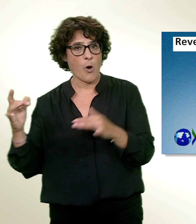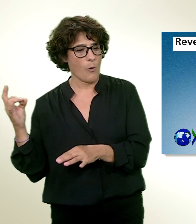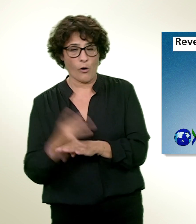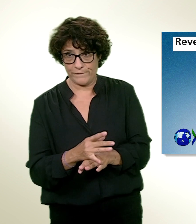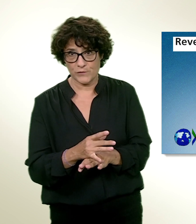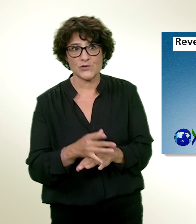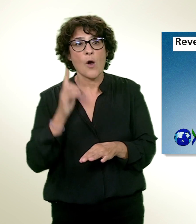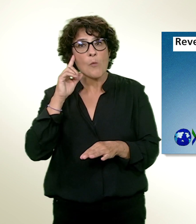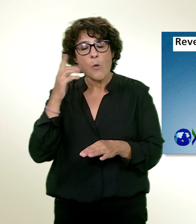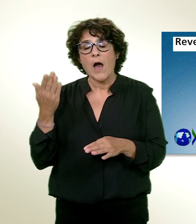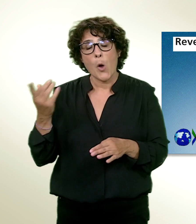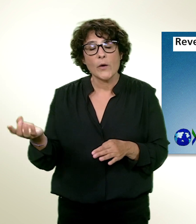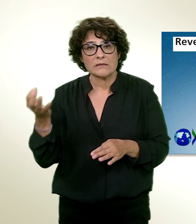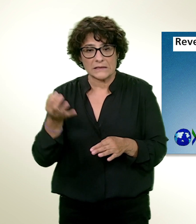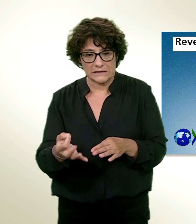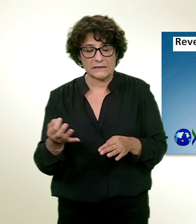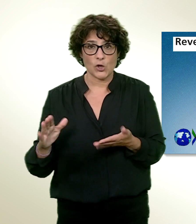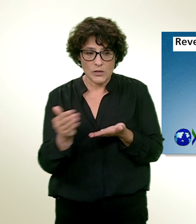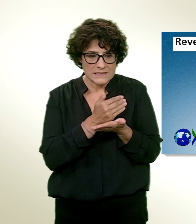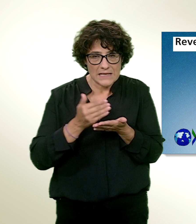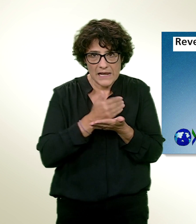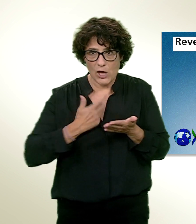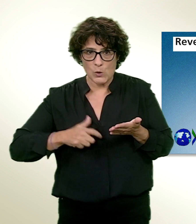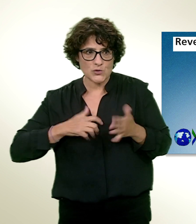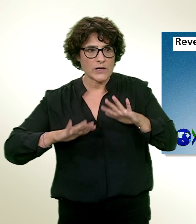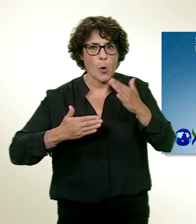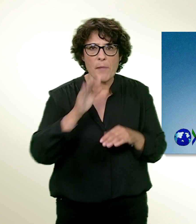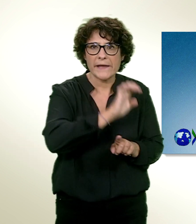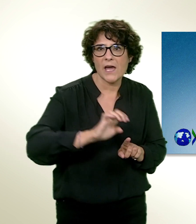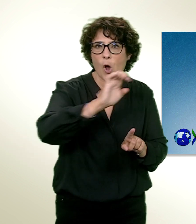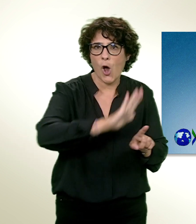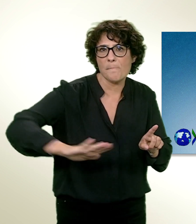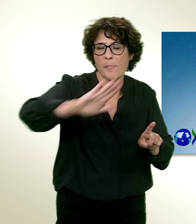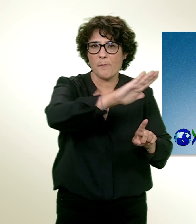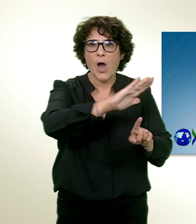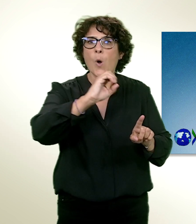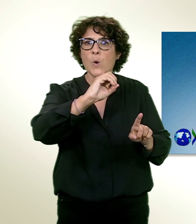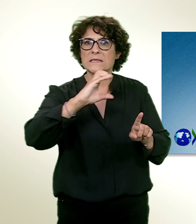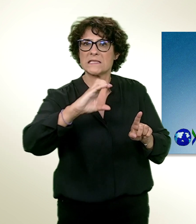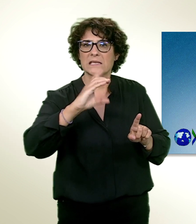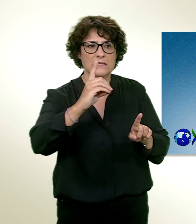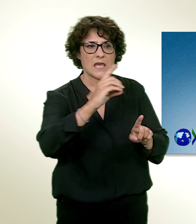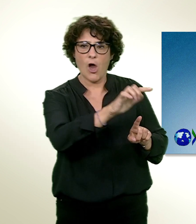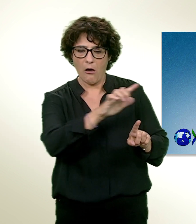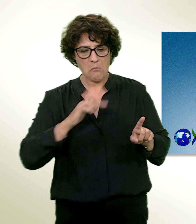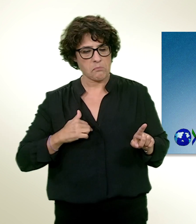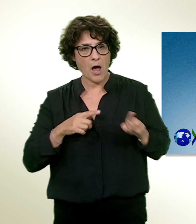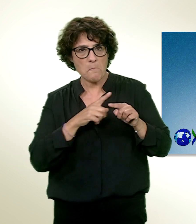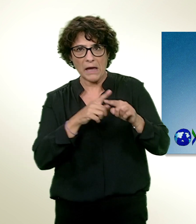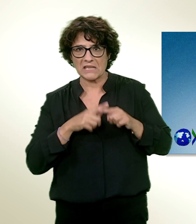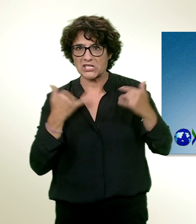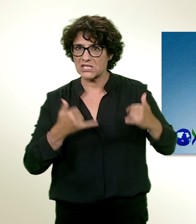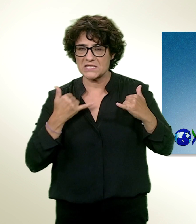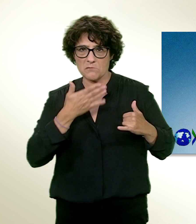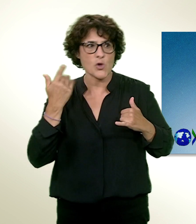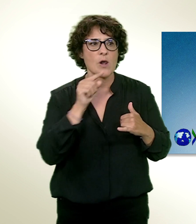en Suisse sont répartis de façon plus équilibrée que dans la plupart des pays de l'OCDE. De plus, une redistribution